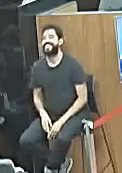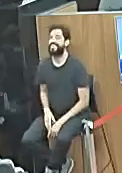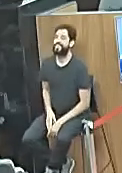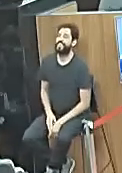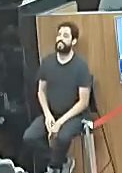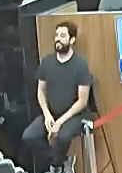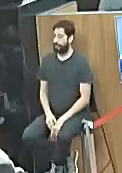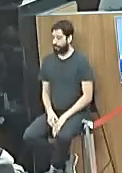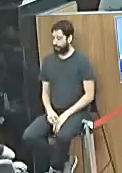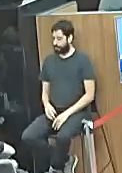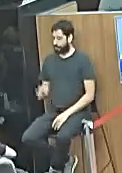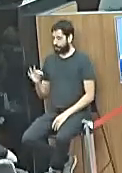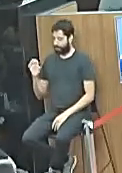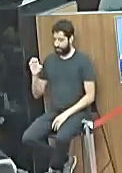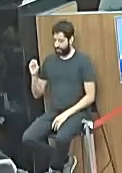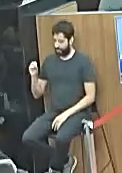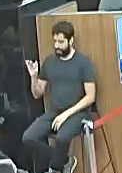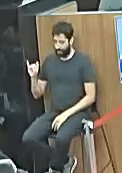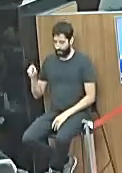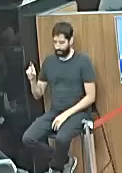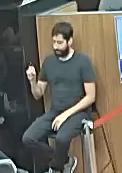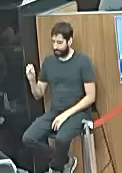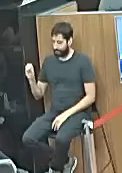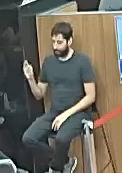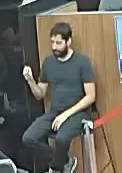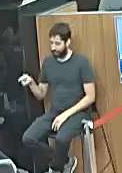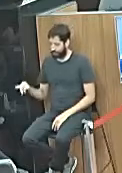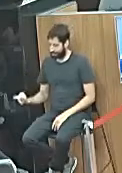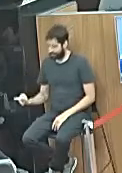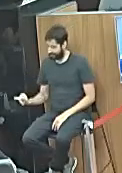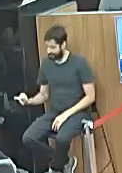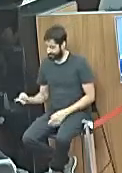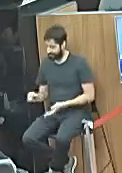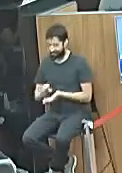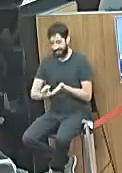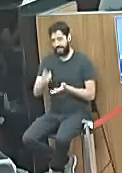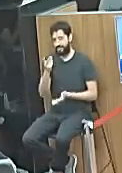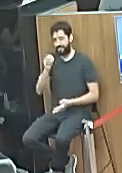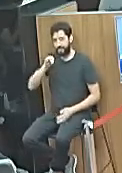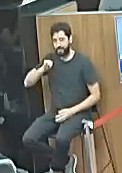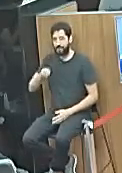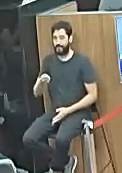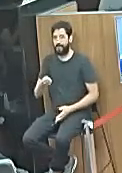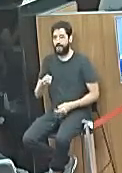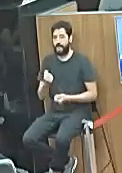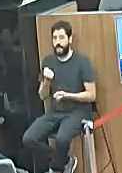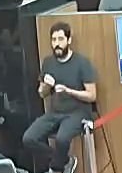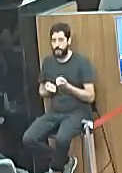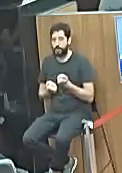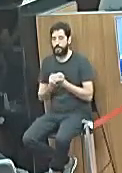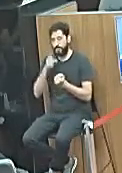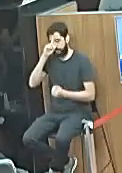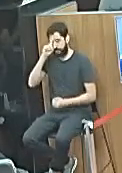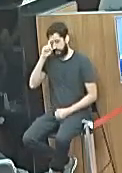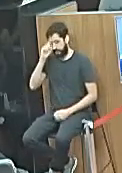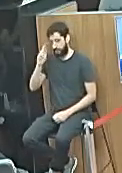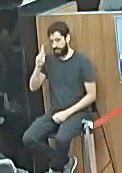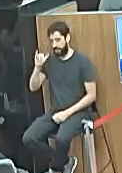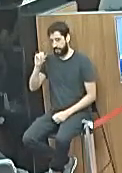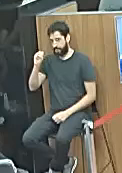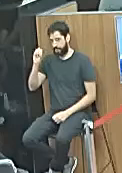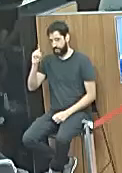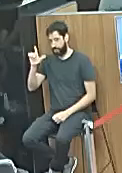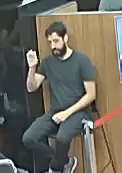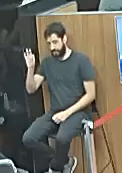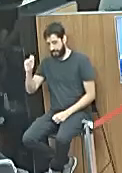como meta financeira de 20 milhões o apoio ao hospital risoleta neves com aporte de 20 milhões na região